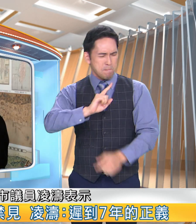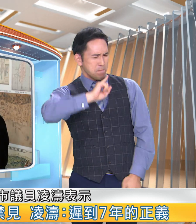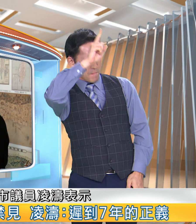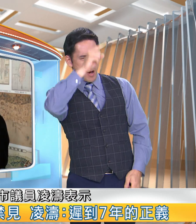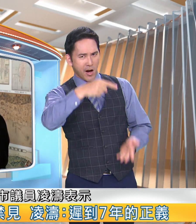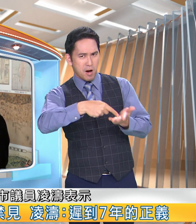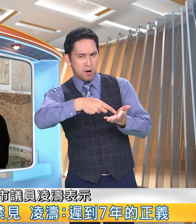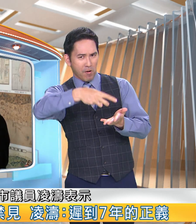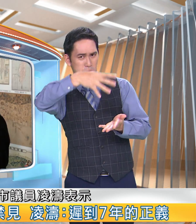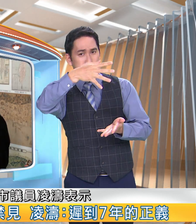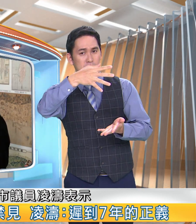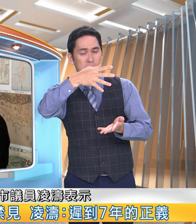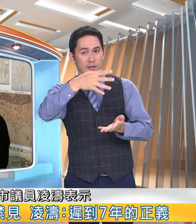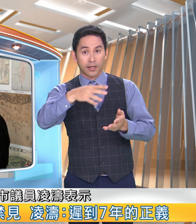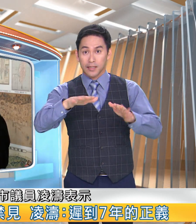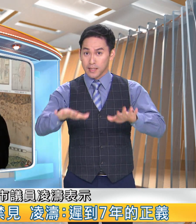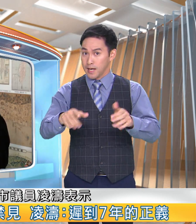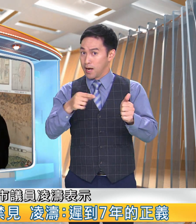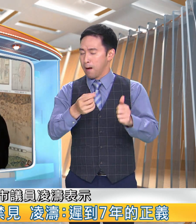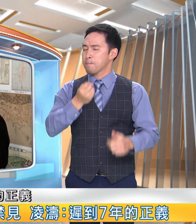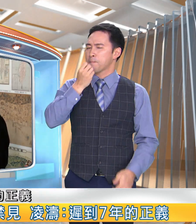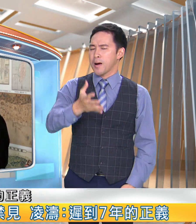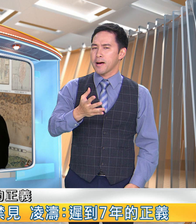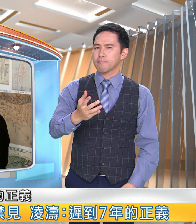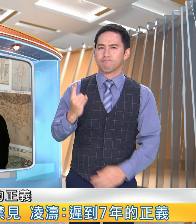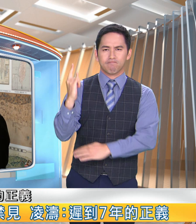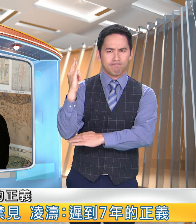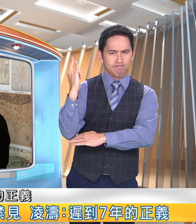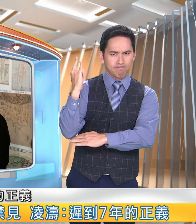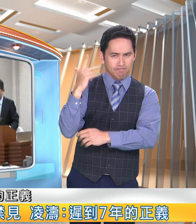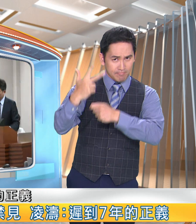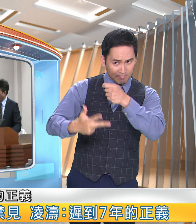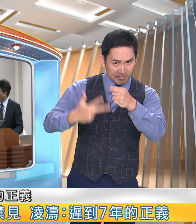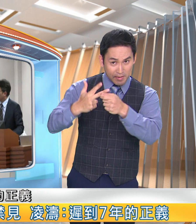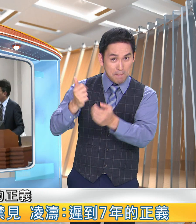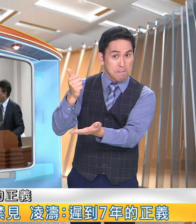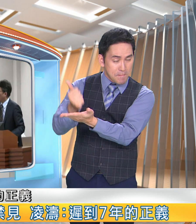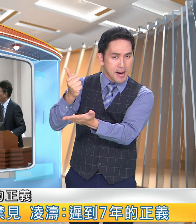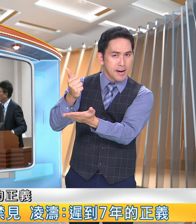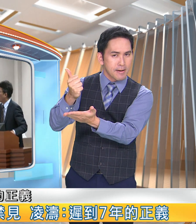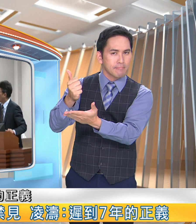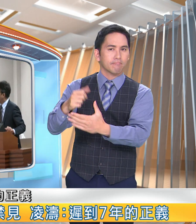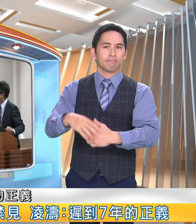他表示这是迟到七年的正义。